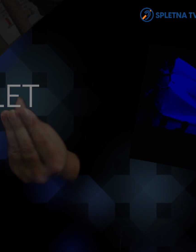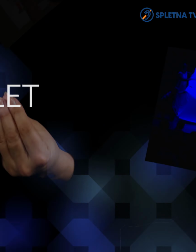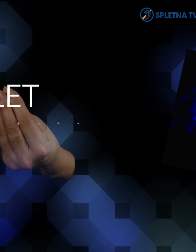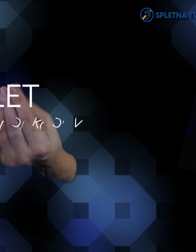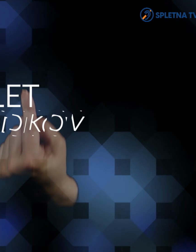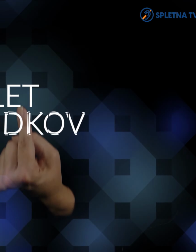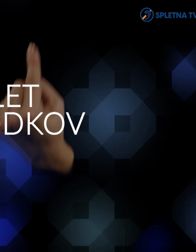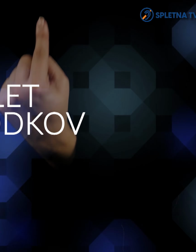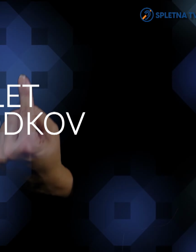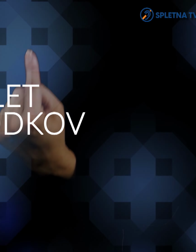blagajna@kinodvor.org.